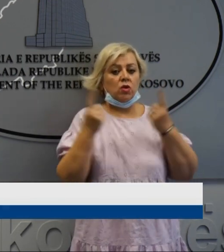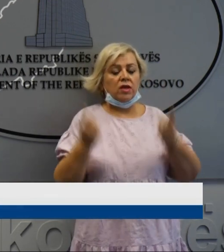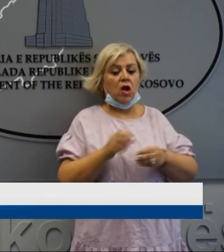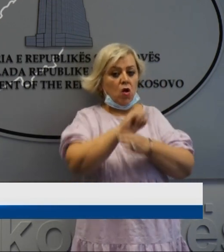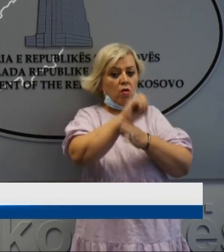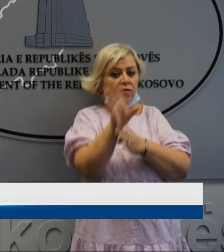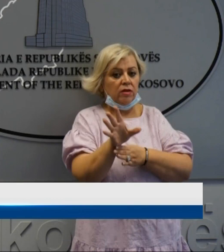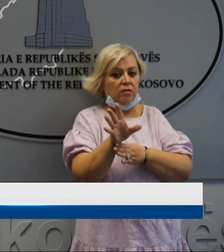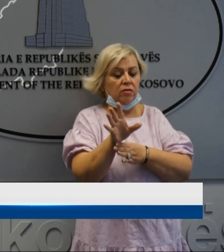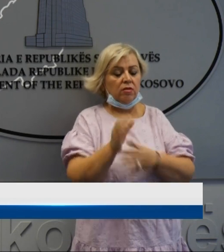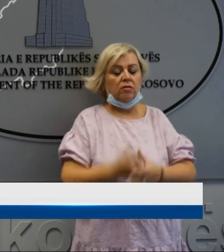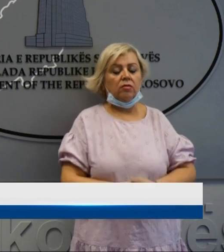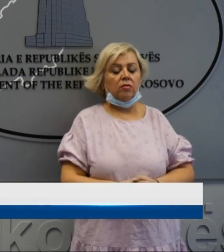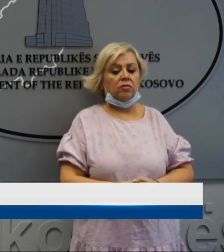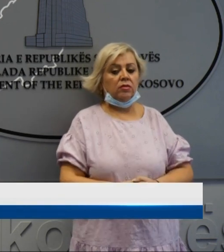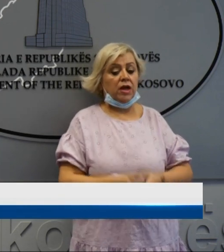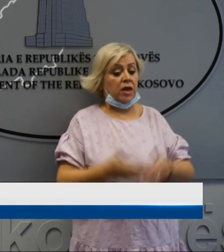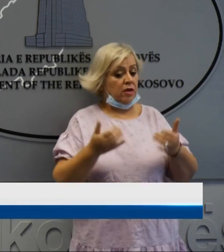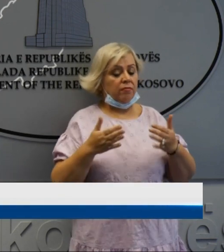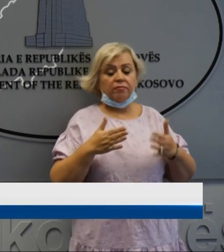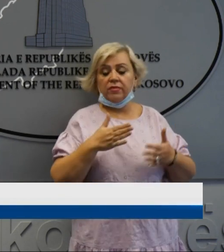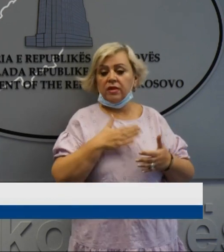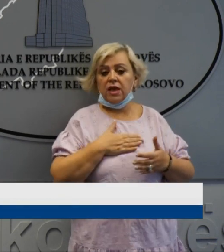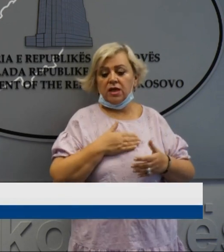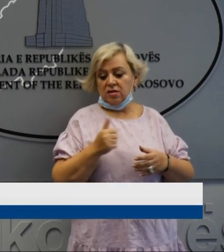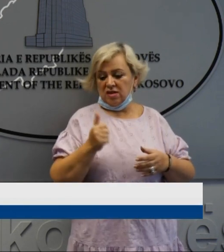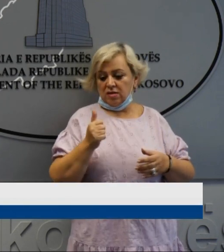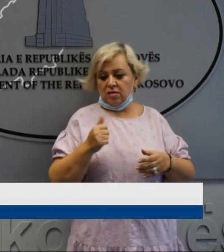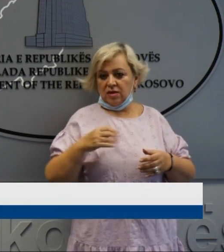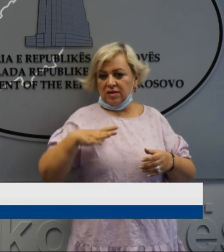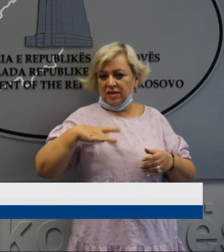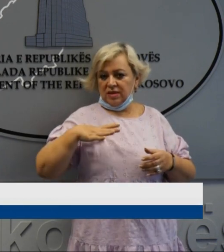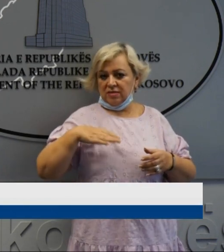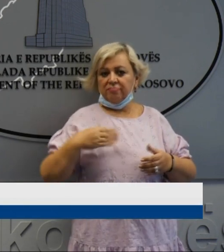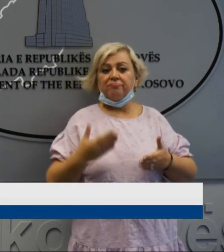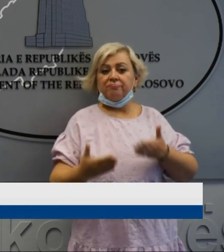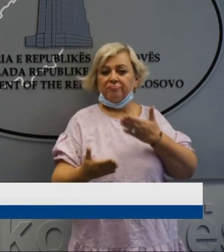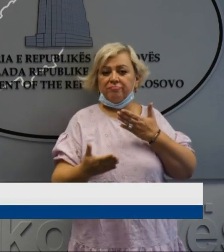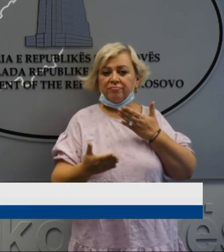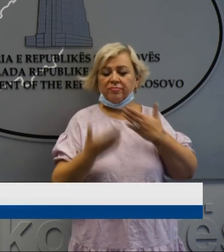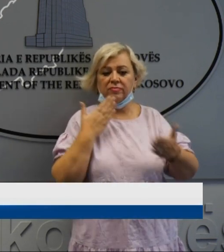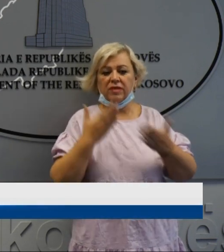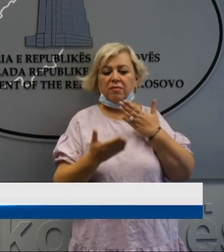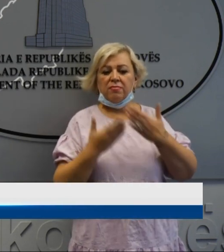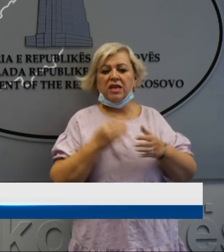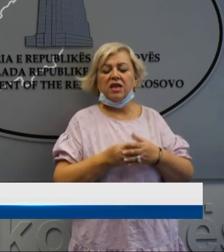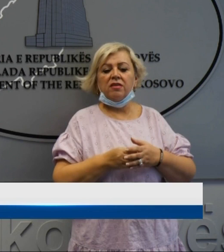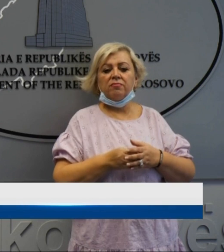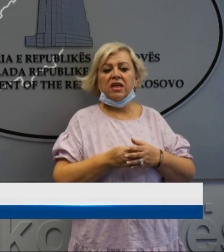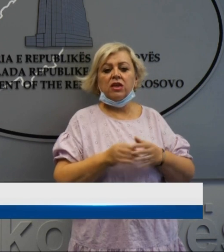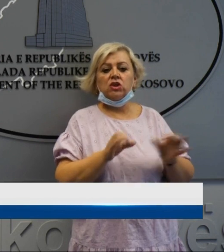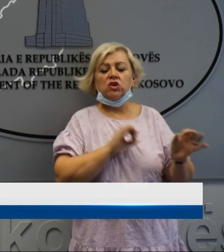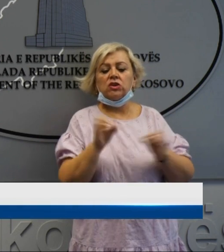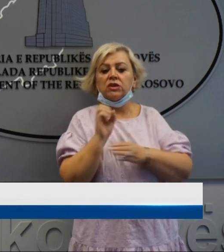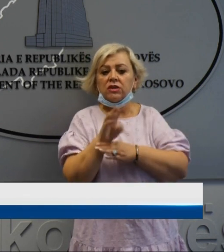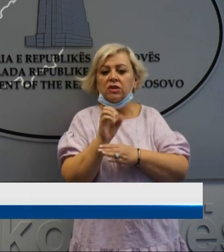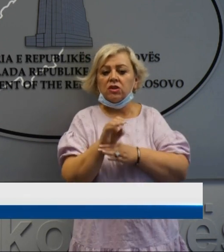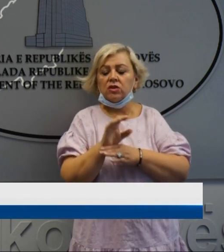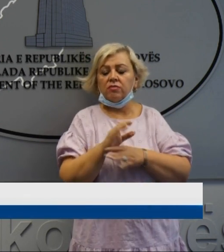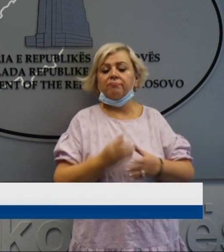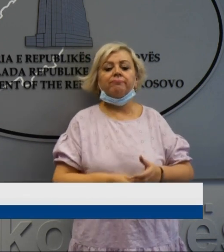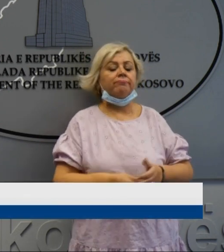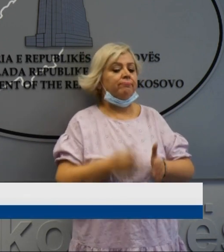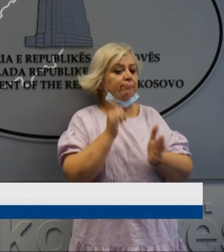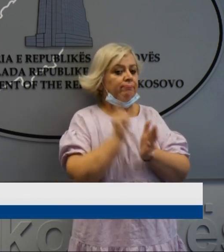me COVID-19, ne të dielën kemi pasur takimin e këshillit të sigurisë, ku pas këtij takimi, me